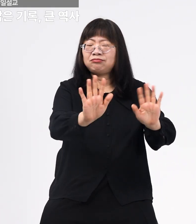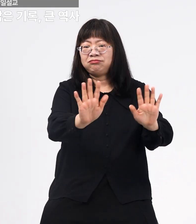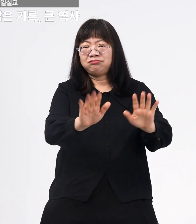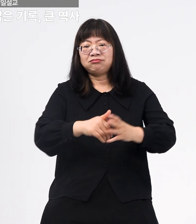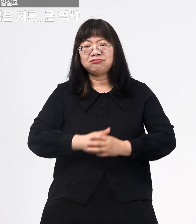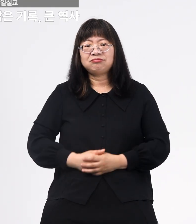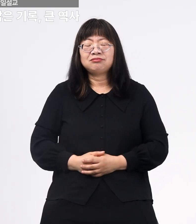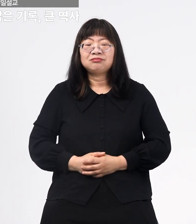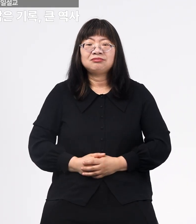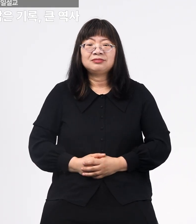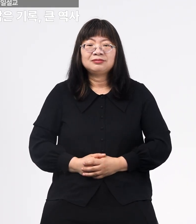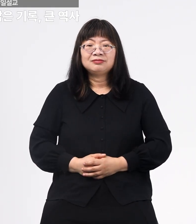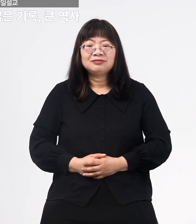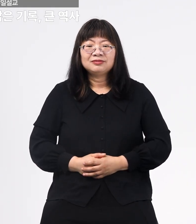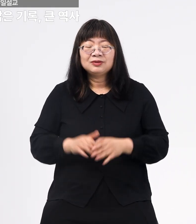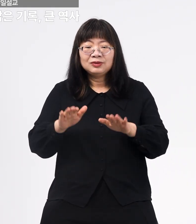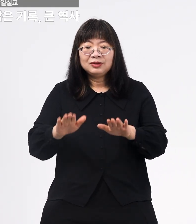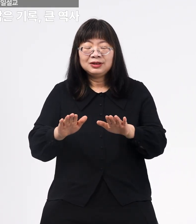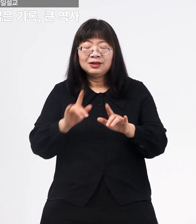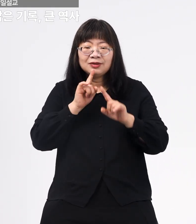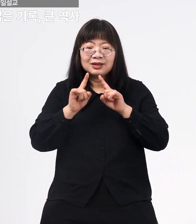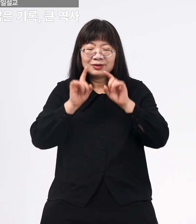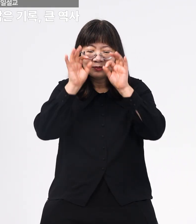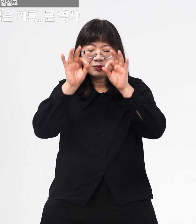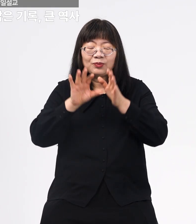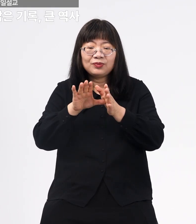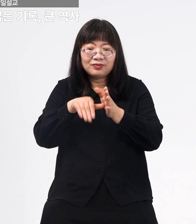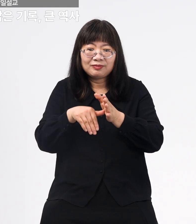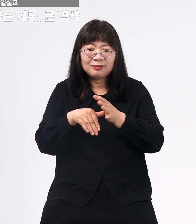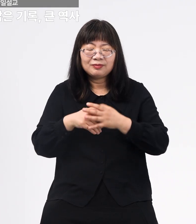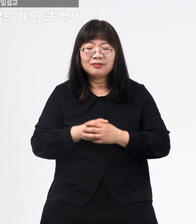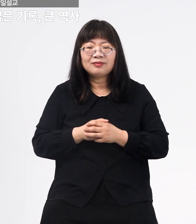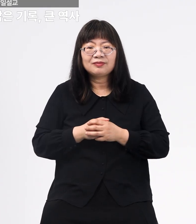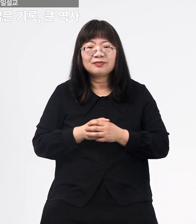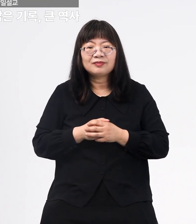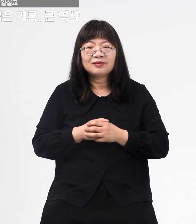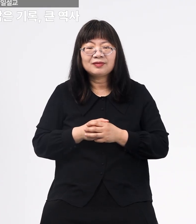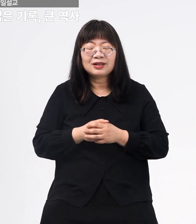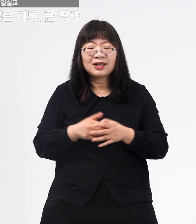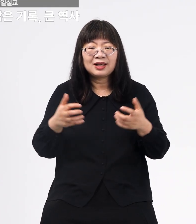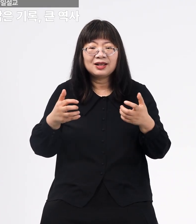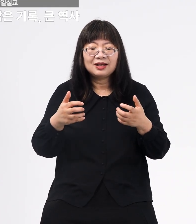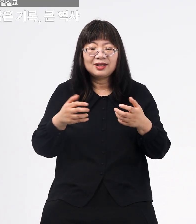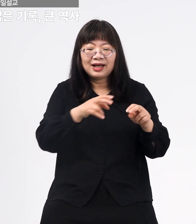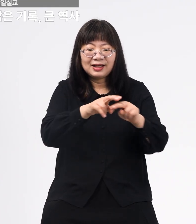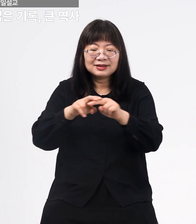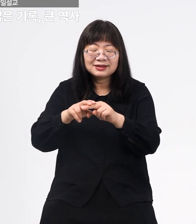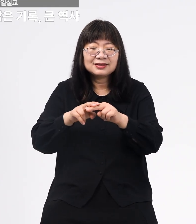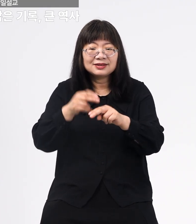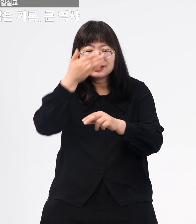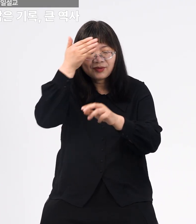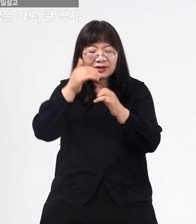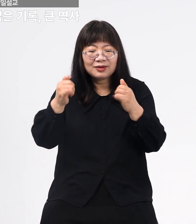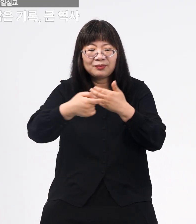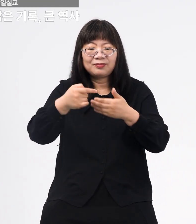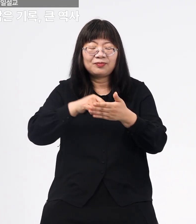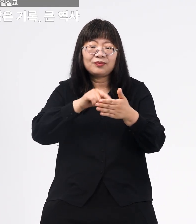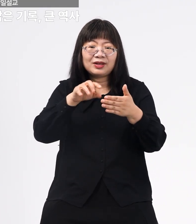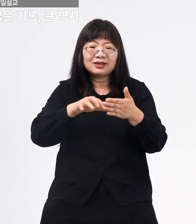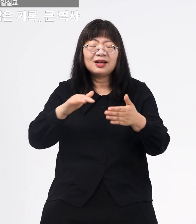아닙니다. 오늘 이 말씀을 들으면서 여기 가득한 청년들 마음속에 하나님,